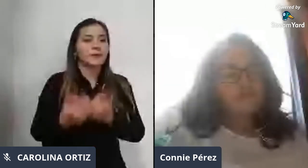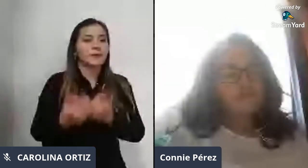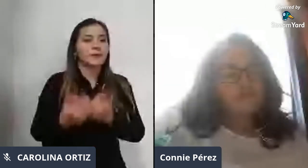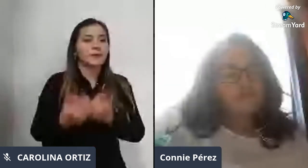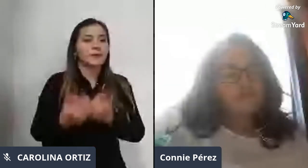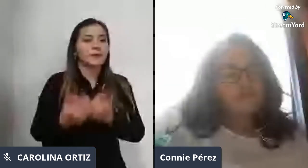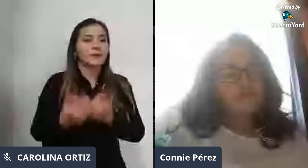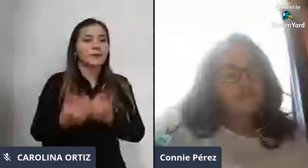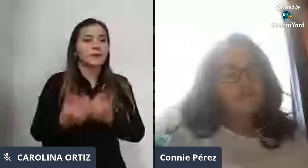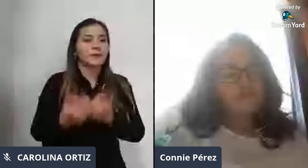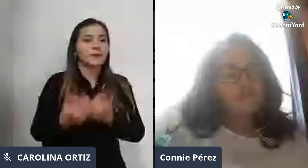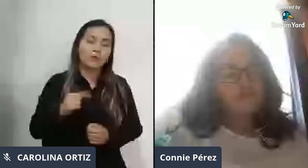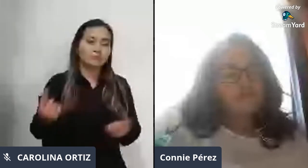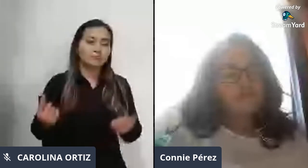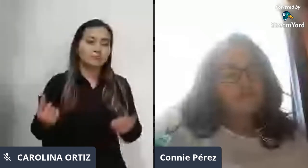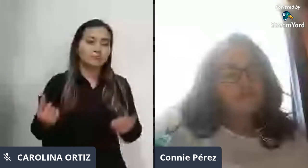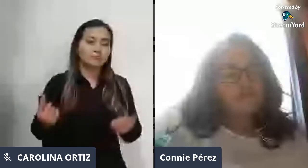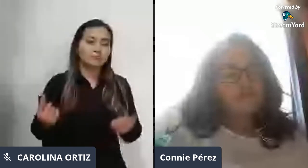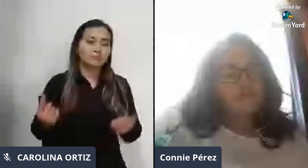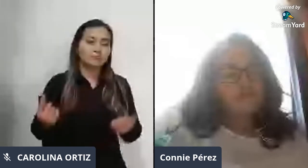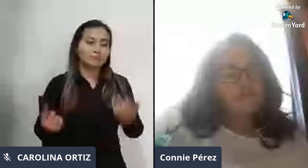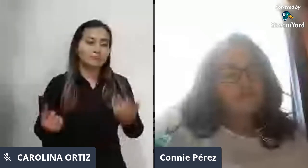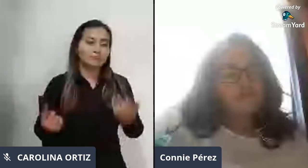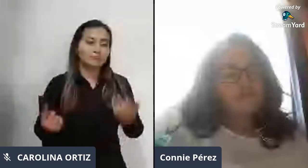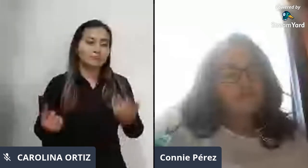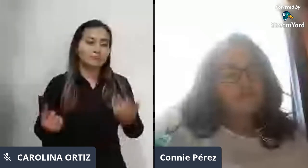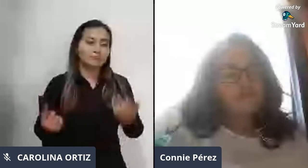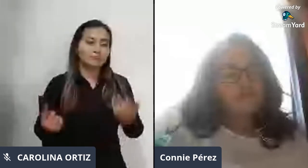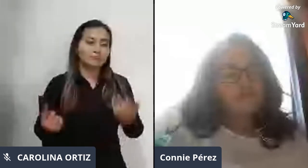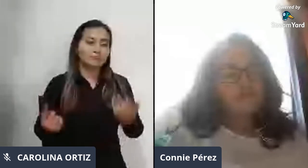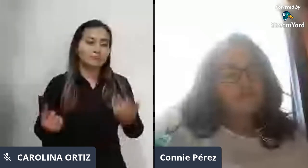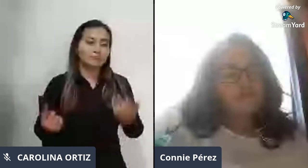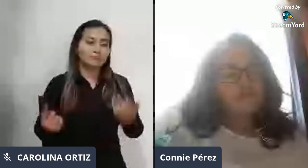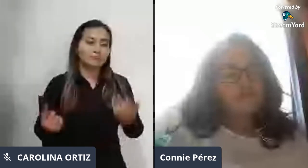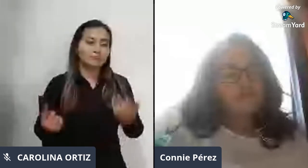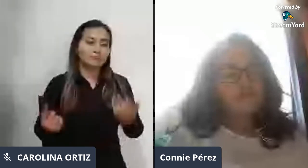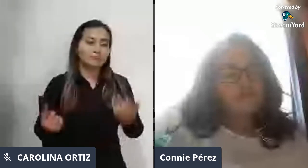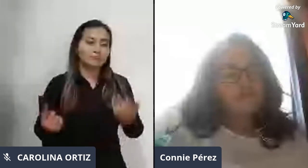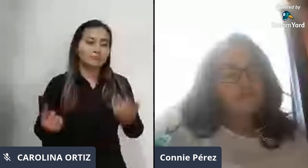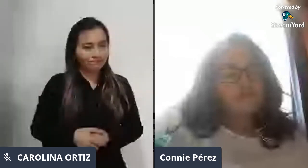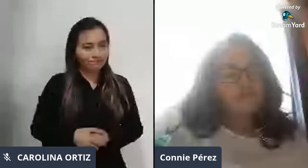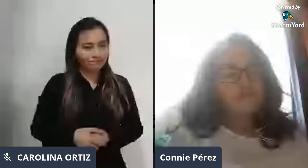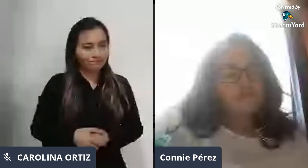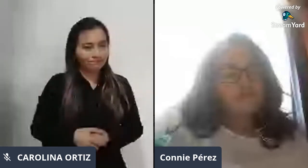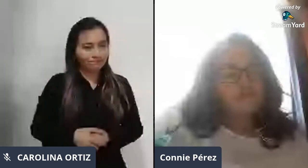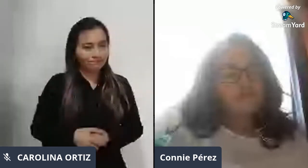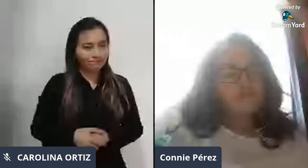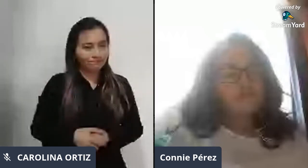¿no? Cuando a una la atraviesan muchas cosas.